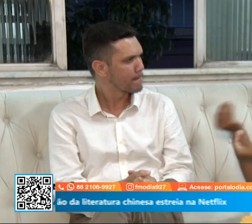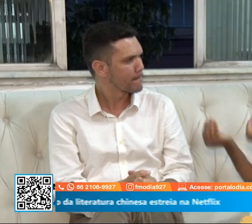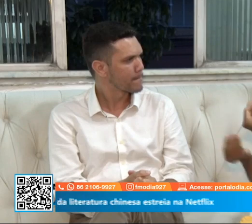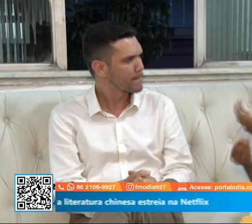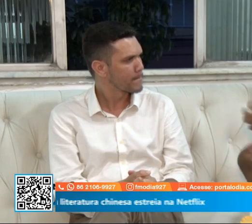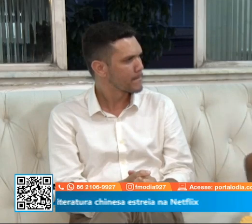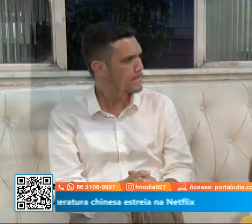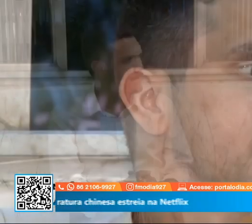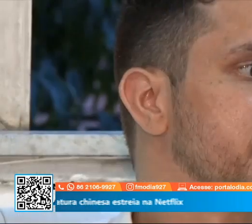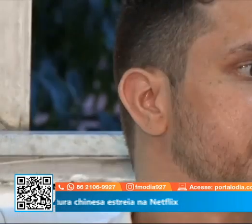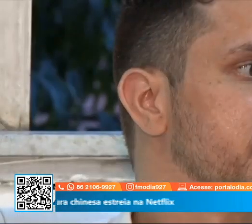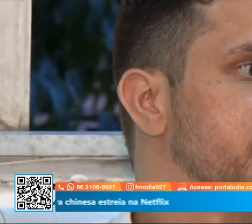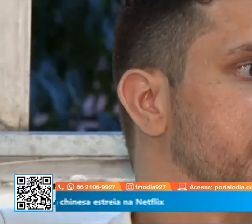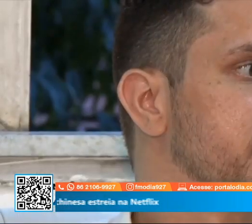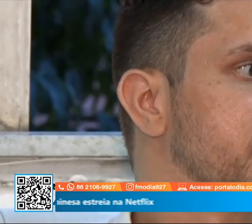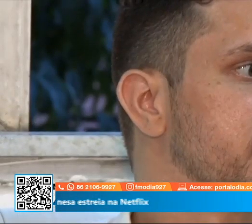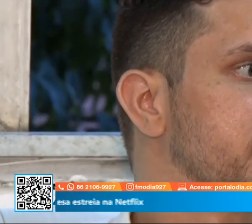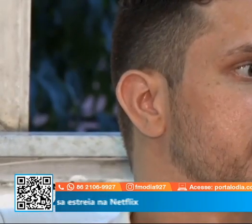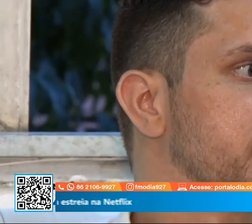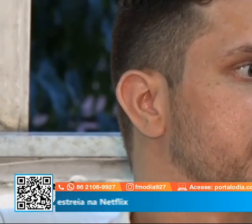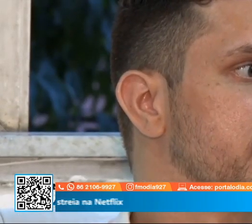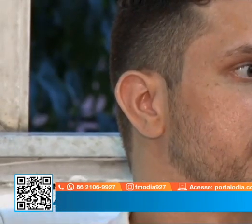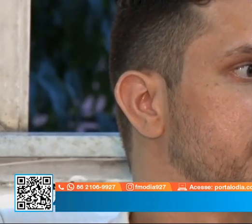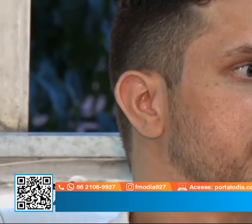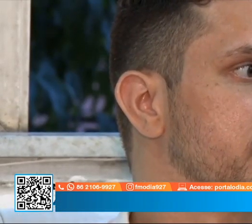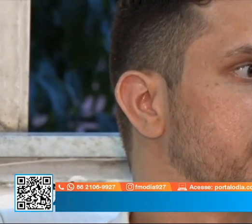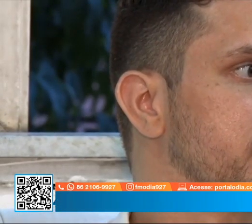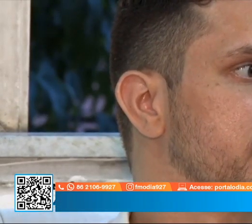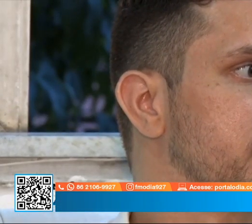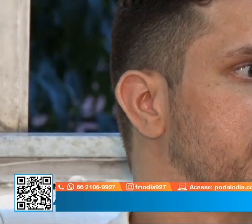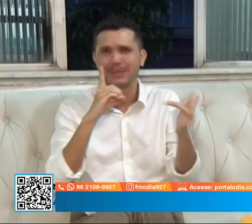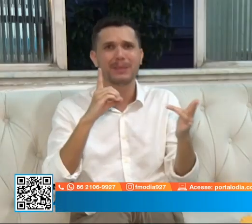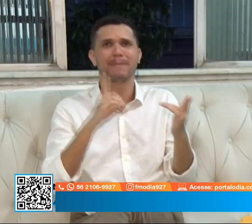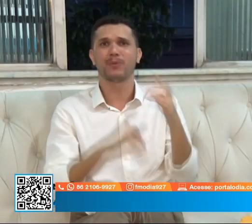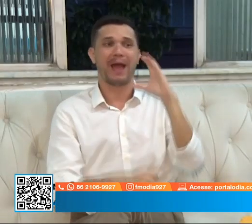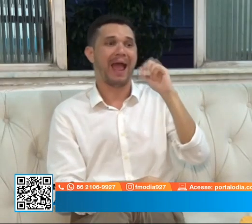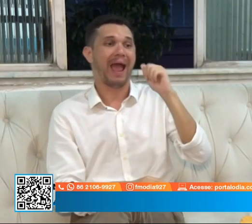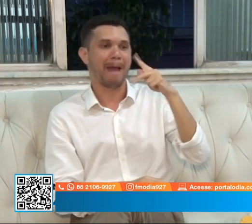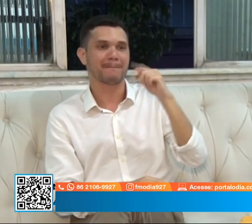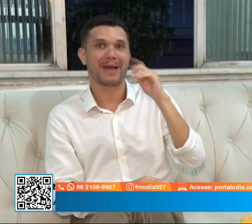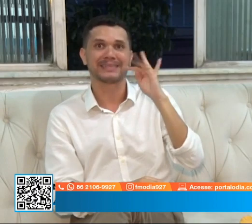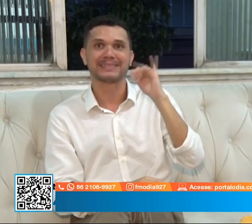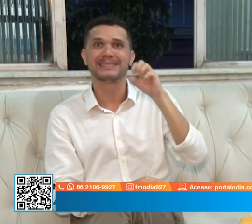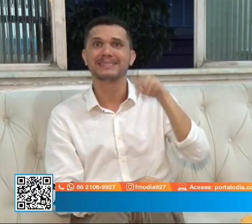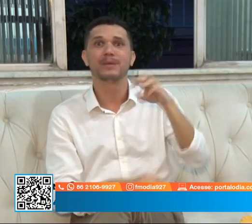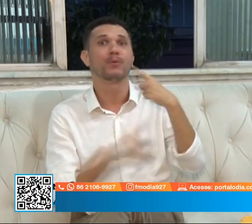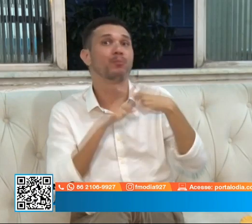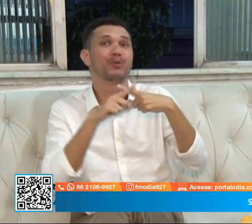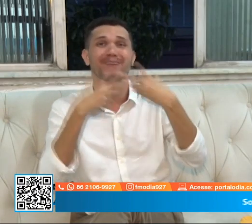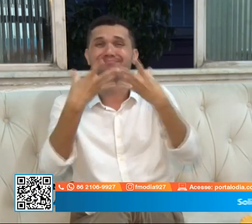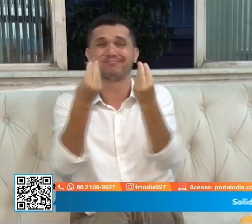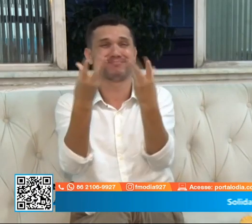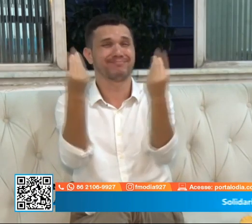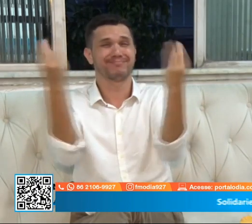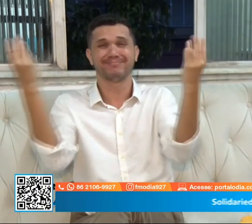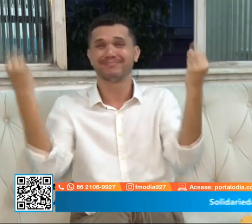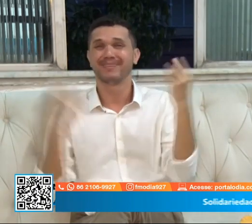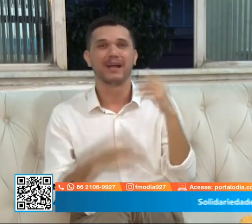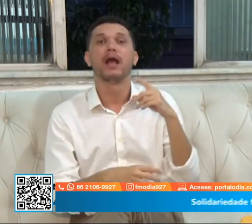do professor, que revela ter sofrido muito preconceito. E eu sofria com o capacitismo, né? Vocês sabem o que é o